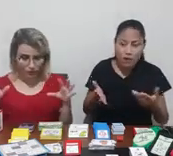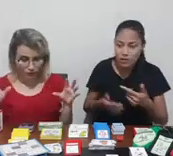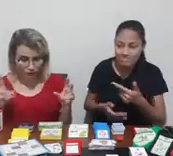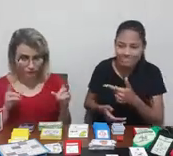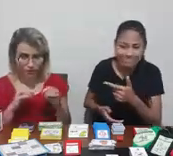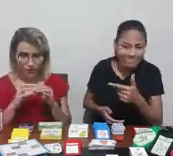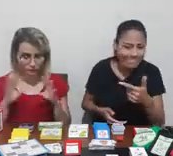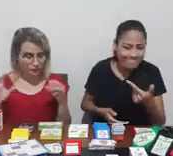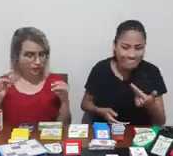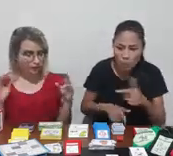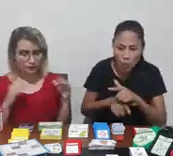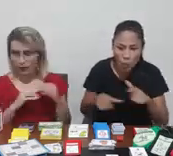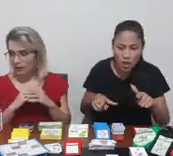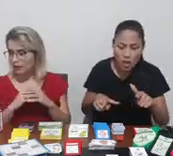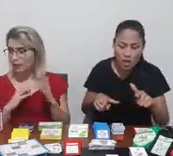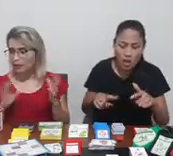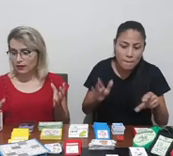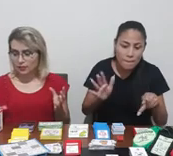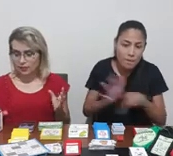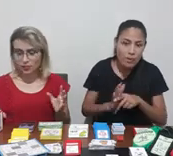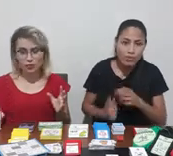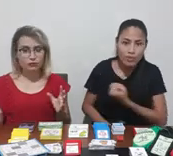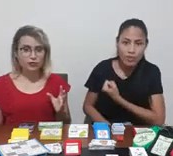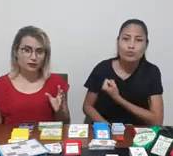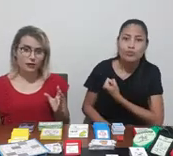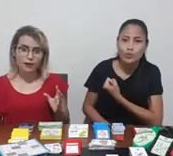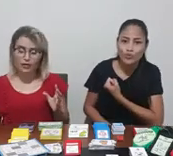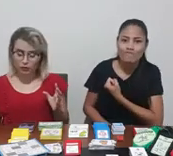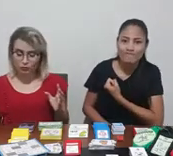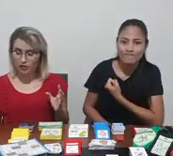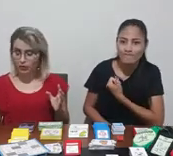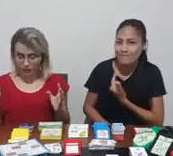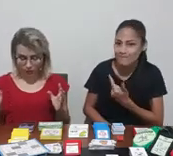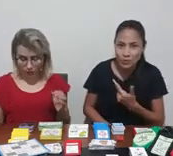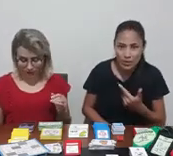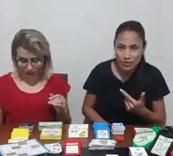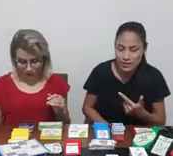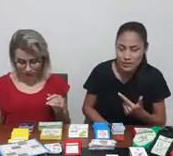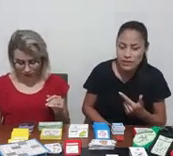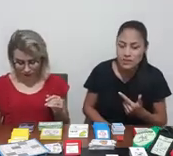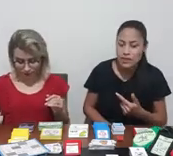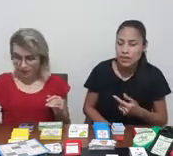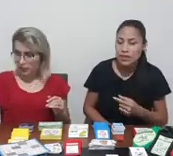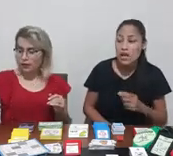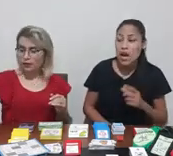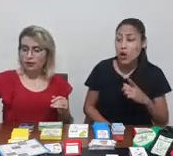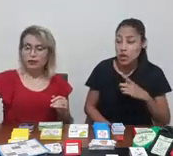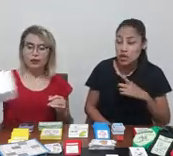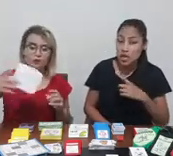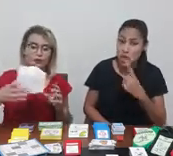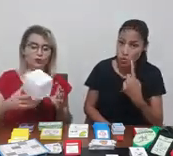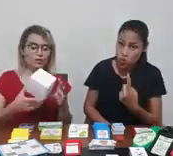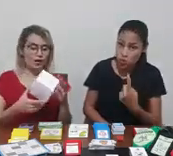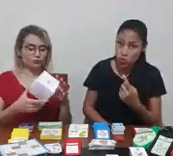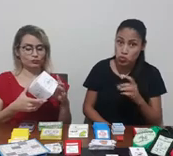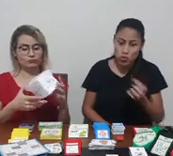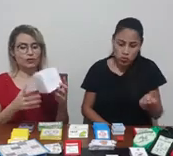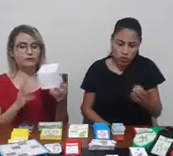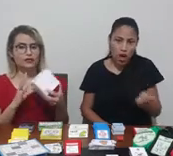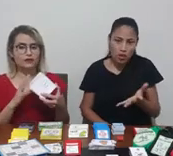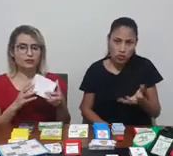jogo aqui, tá? Que tenha essa questão de trabalhar os numerais, com exceção do